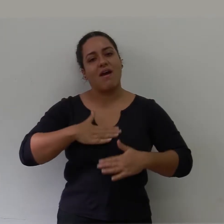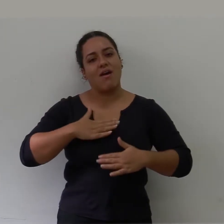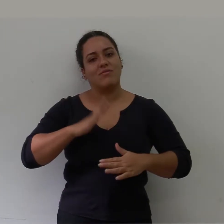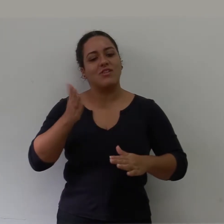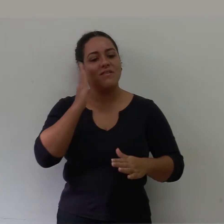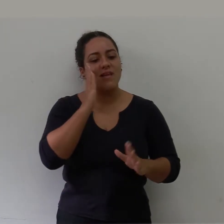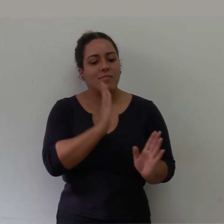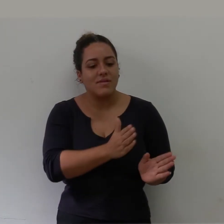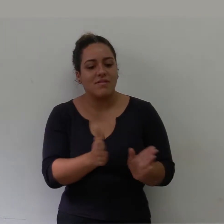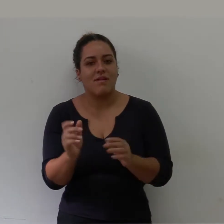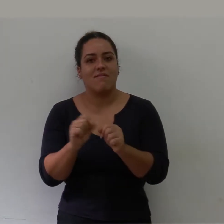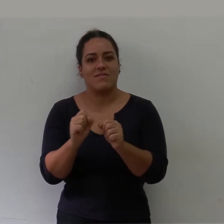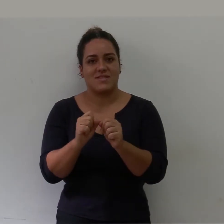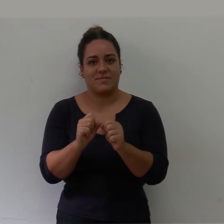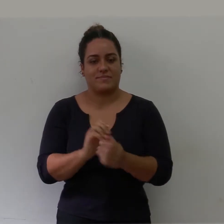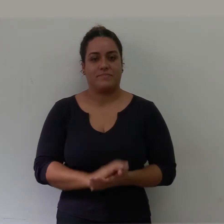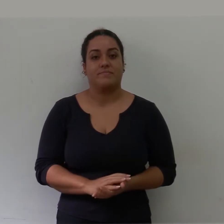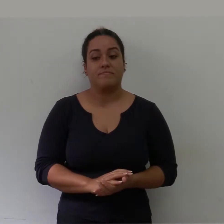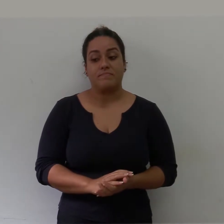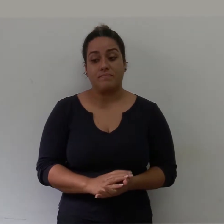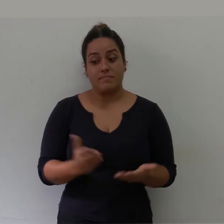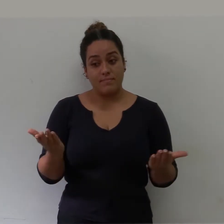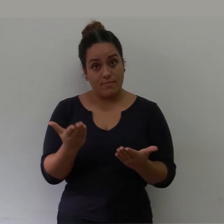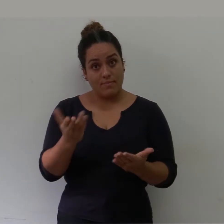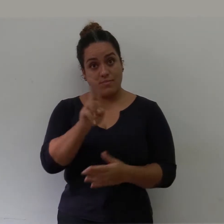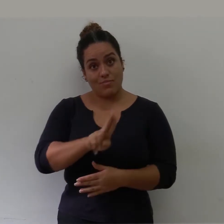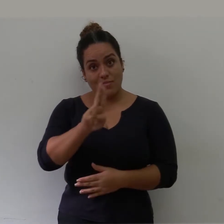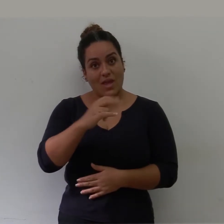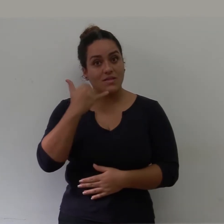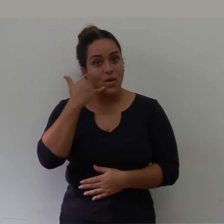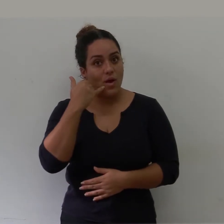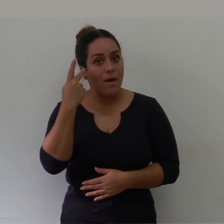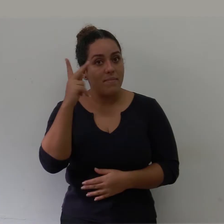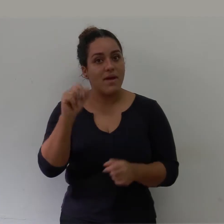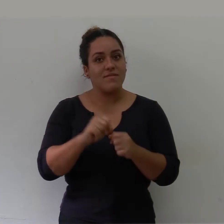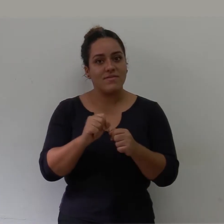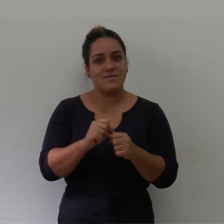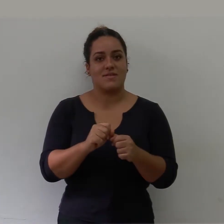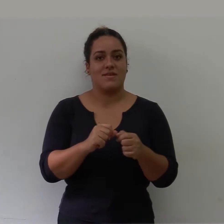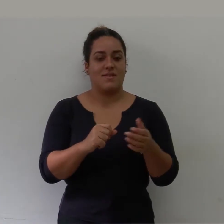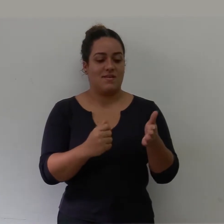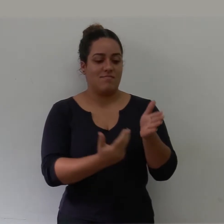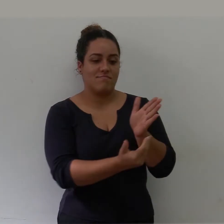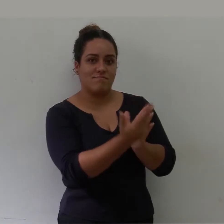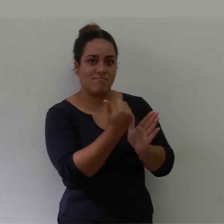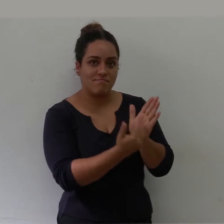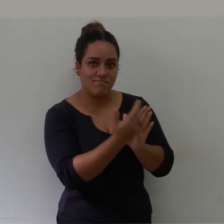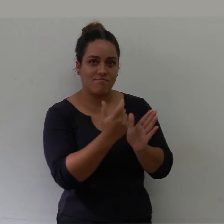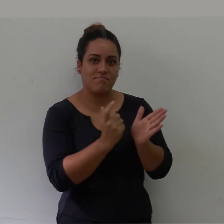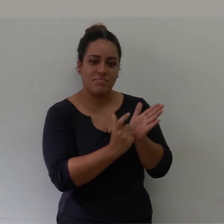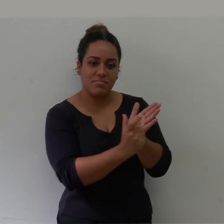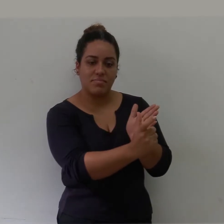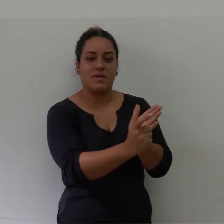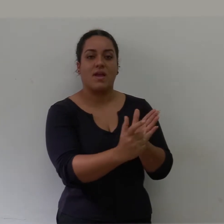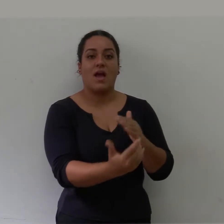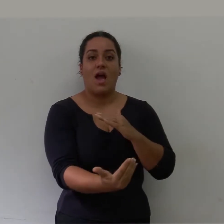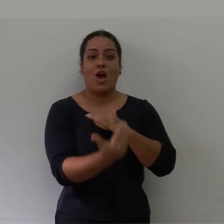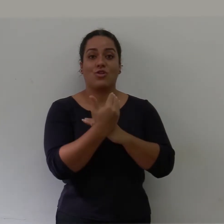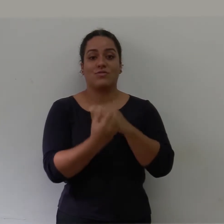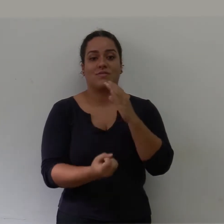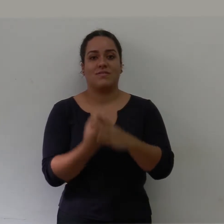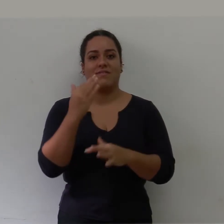O próximo passo vai ser a utilização do celular para a aplicação dos cartões. Eles auxiliam a